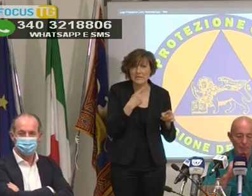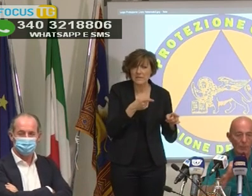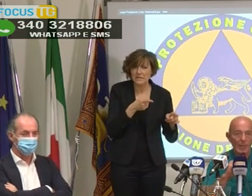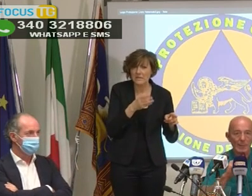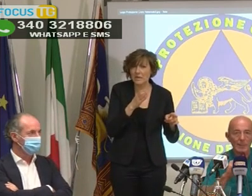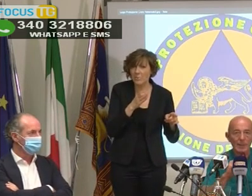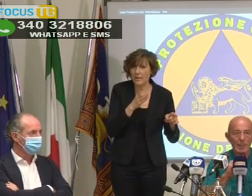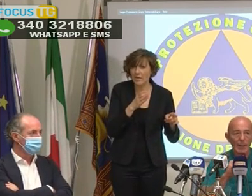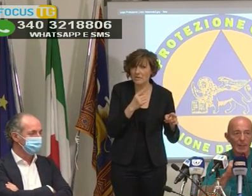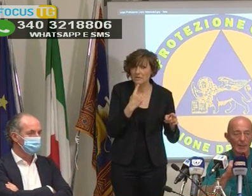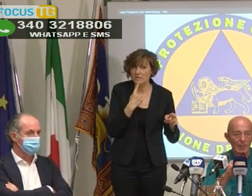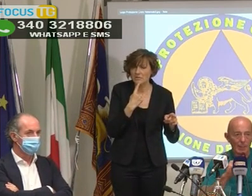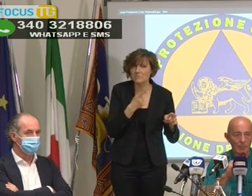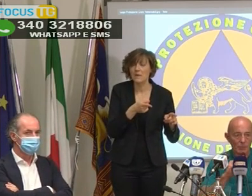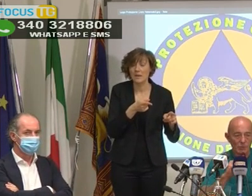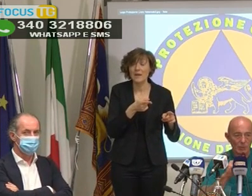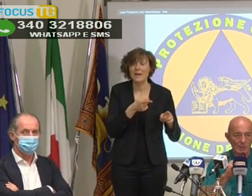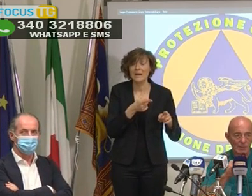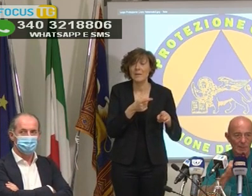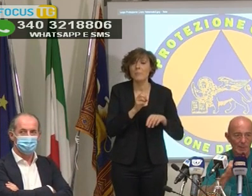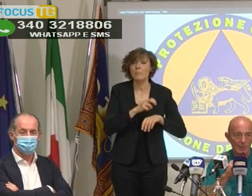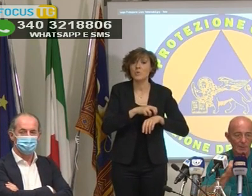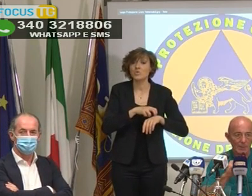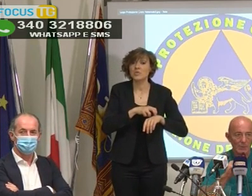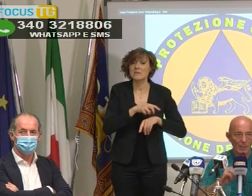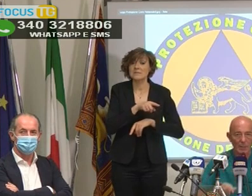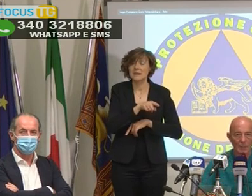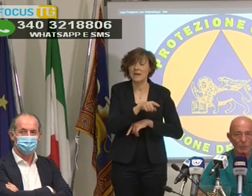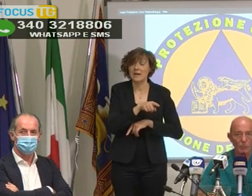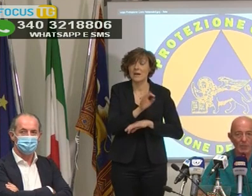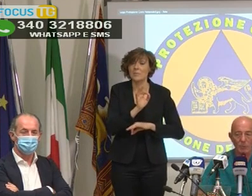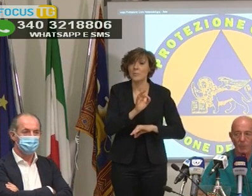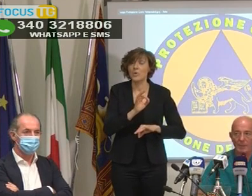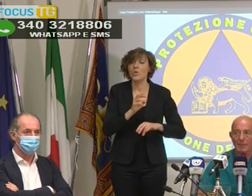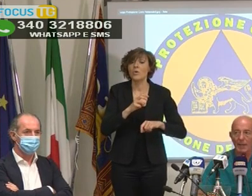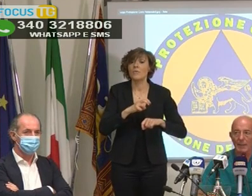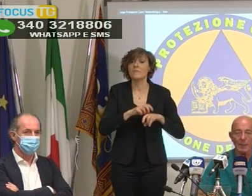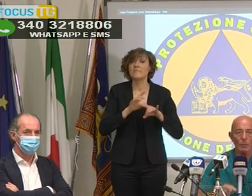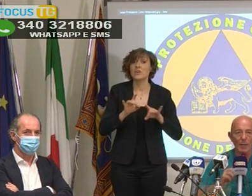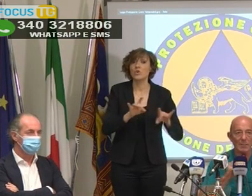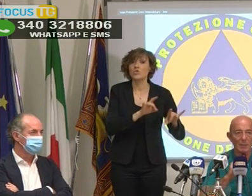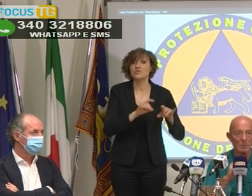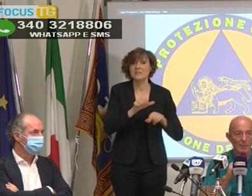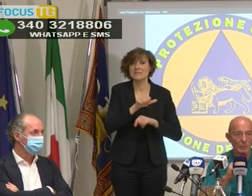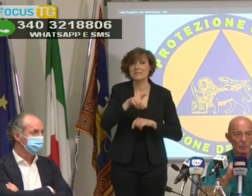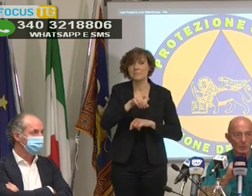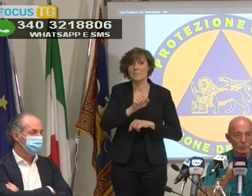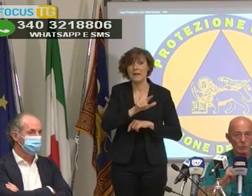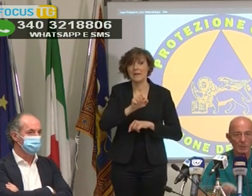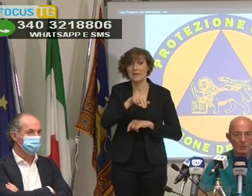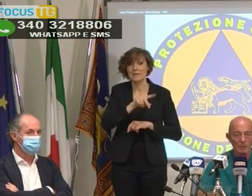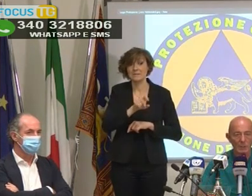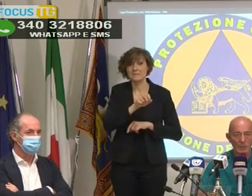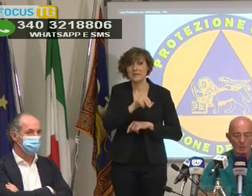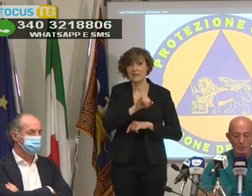La Capobianchi è la professoressa che dirige la virologia allo Spallanzani, che è quella che ha sequenziato il